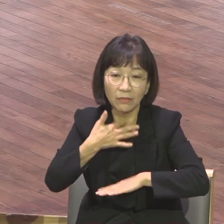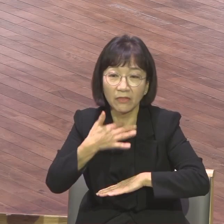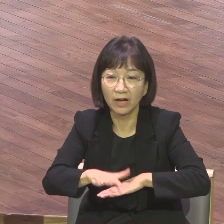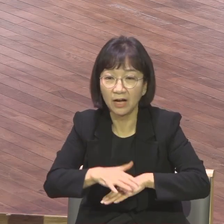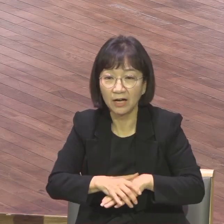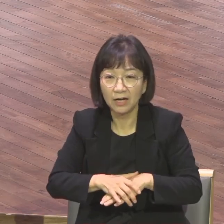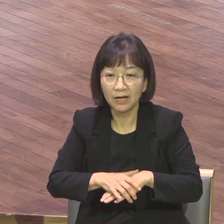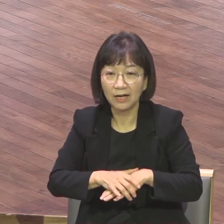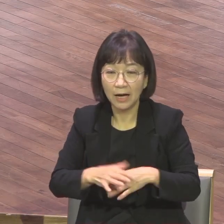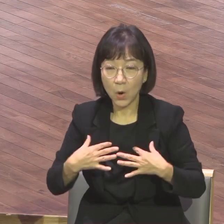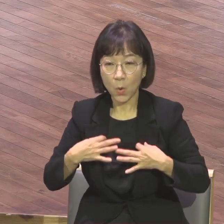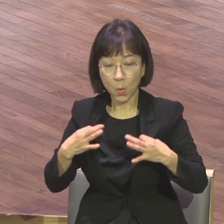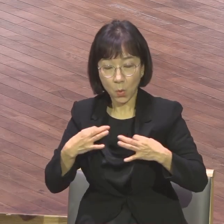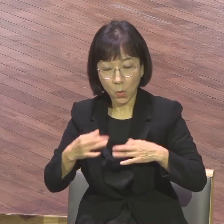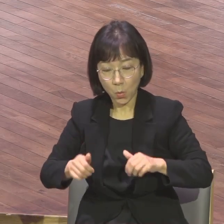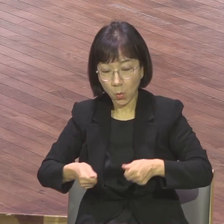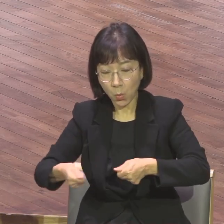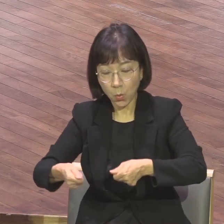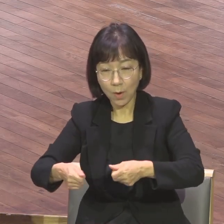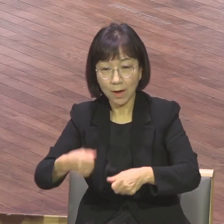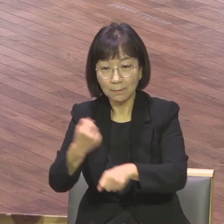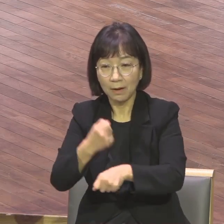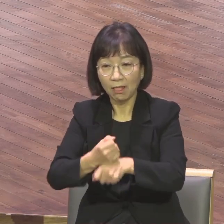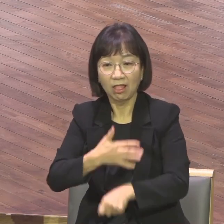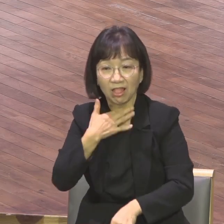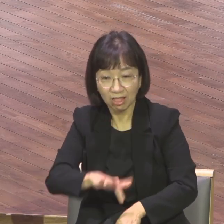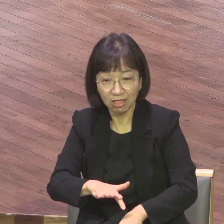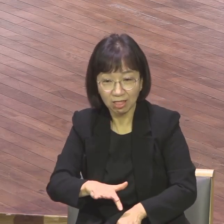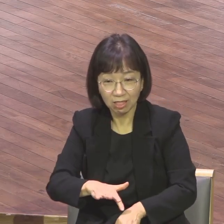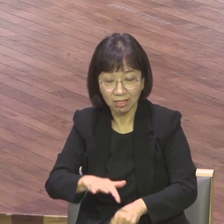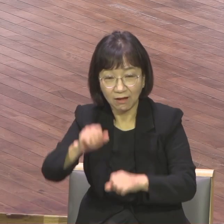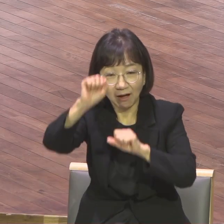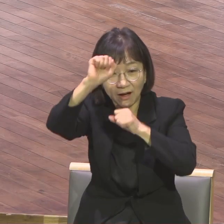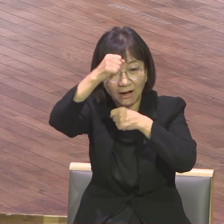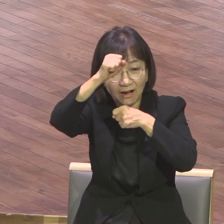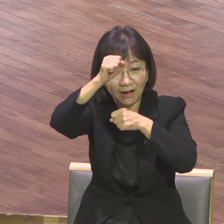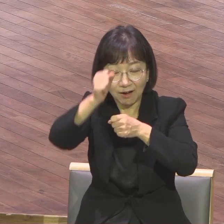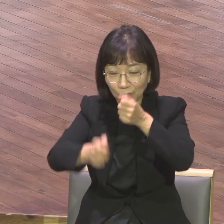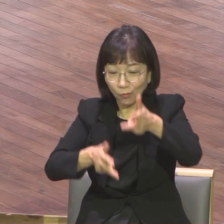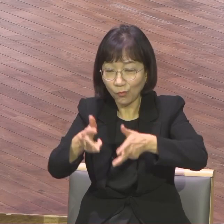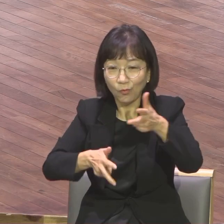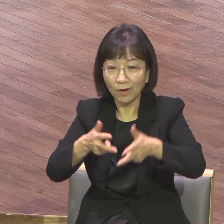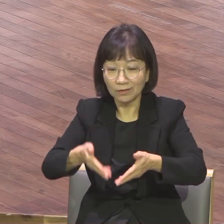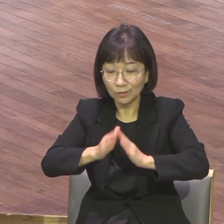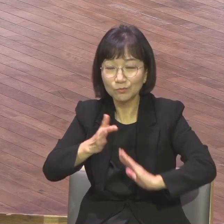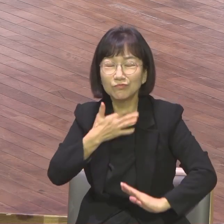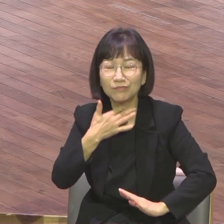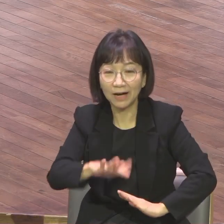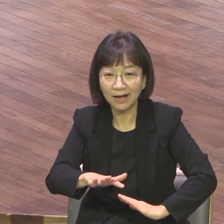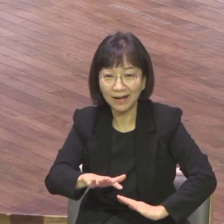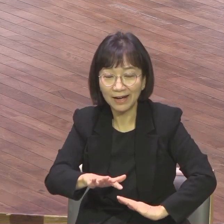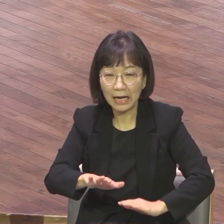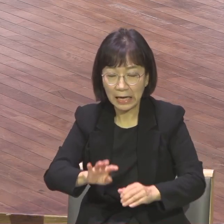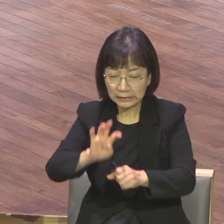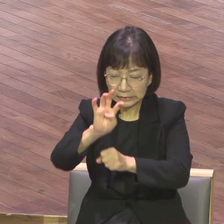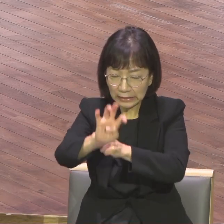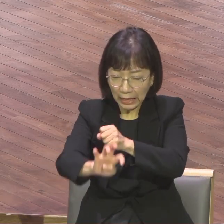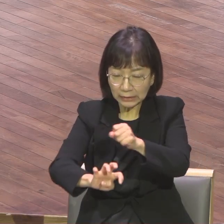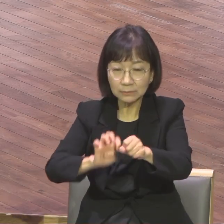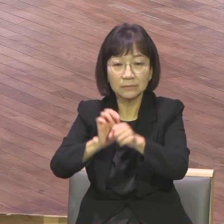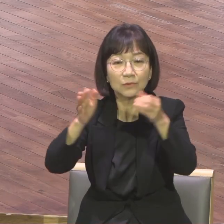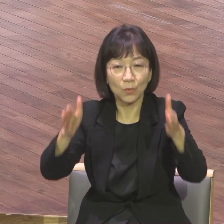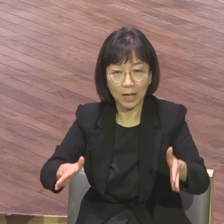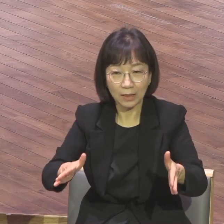적도 없고 옷을 만든 적도 없는데 그야말로 신발 공장을 만든 것도 아닌데 신발도